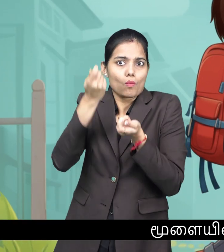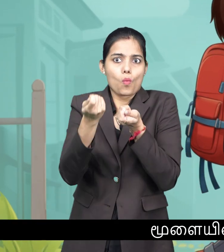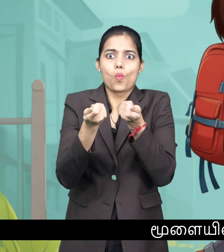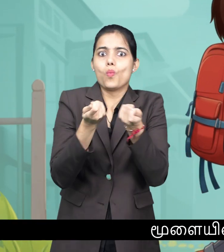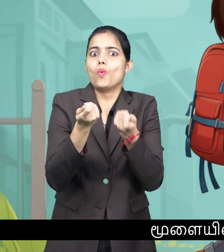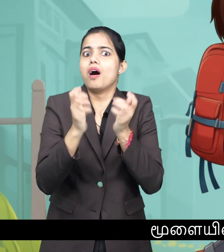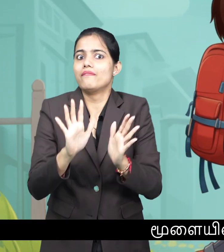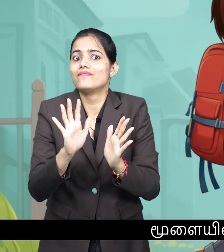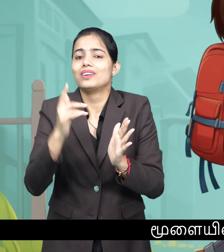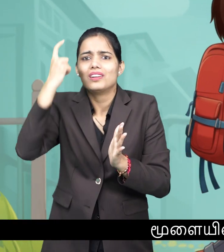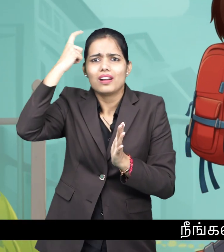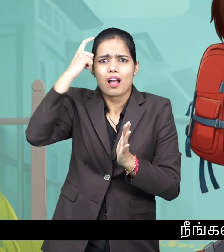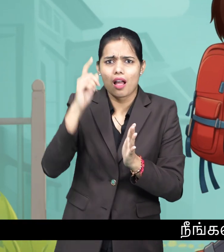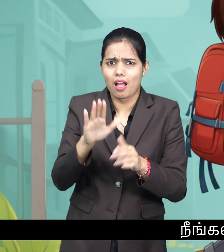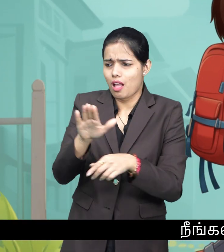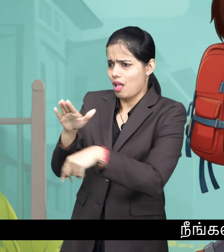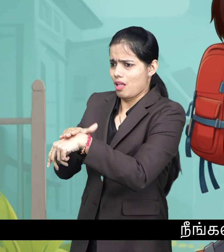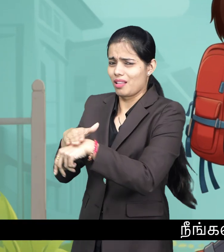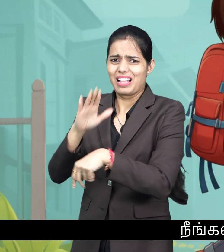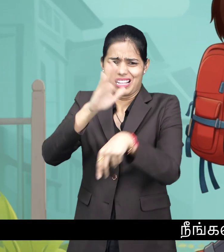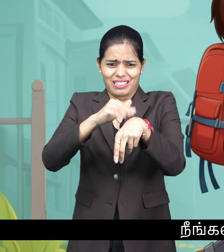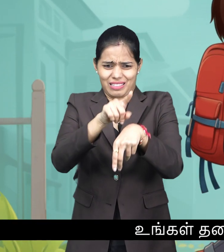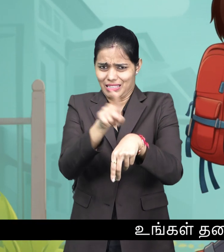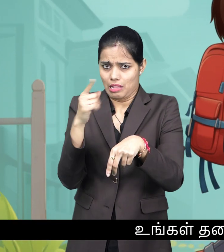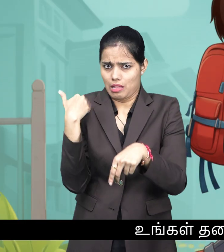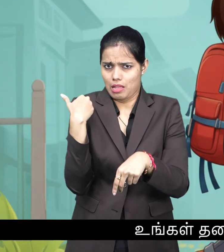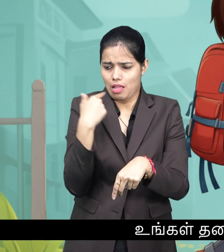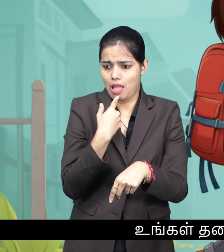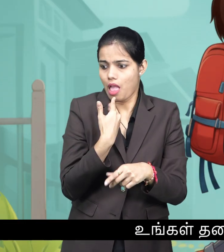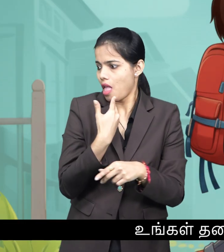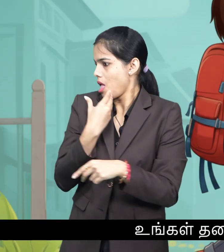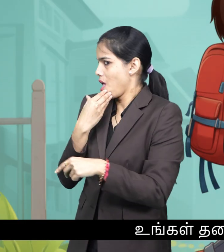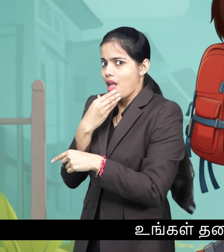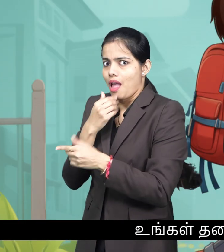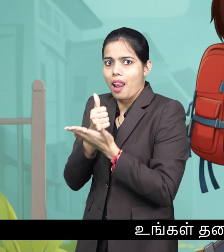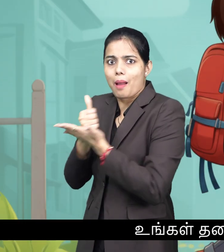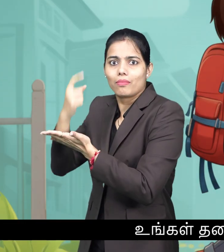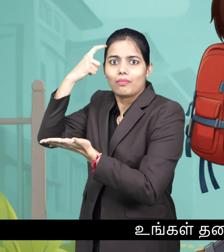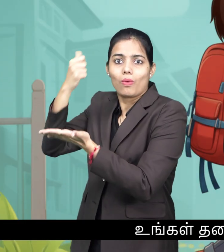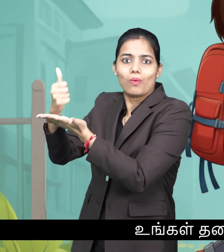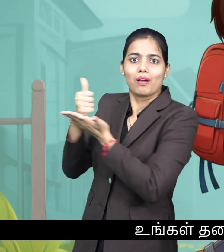மூளையின் ஒருங்கிணைப்பால் நீங்கள் ஒலியை நோக்கி உங்கள் தலையை திருப்புகிறீர்கள்.